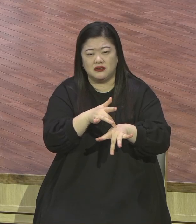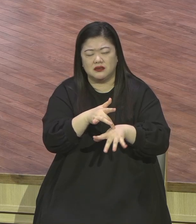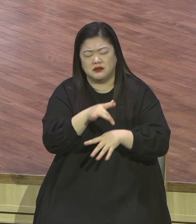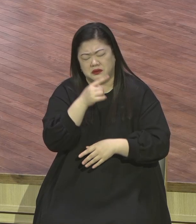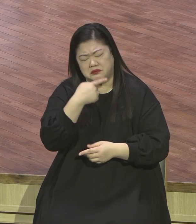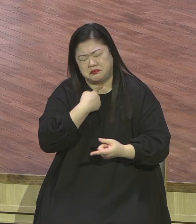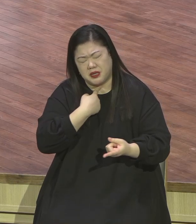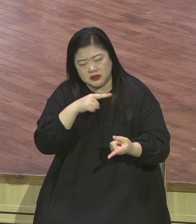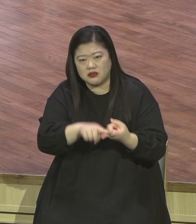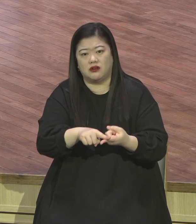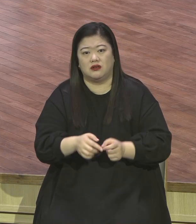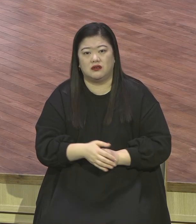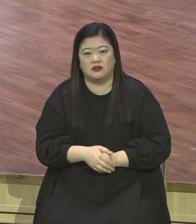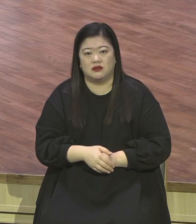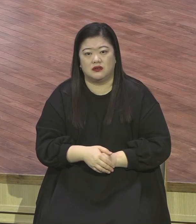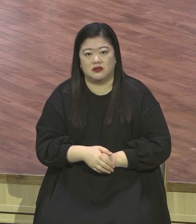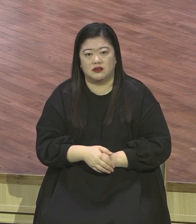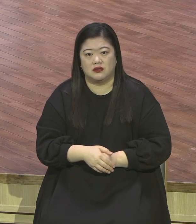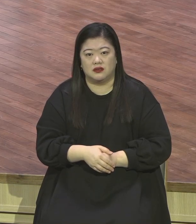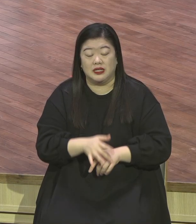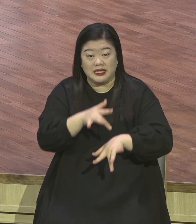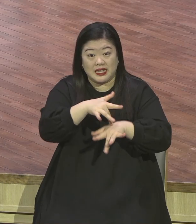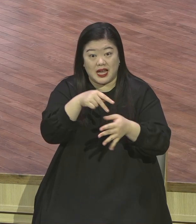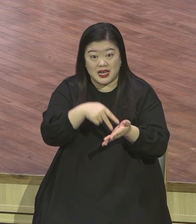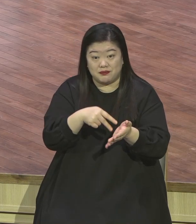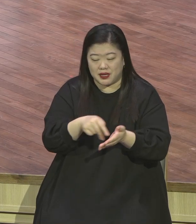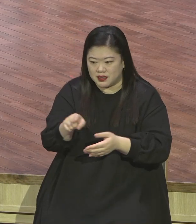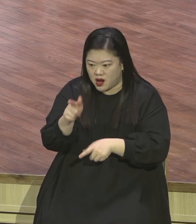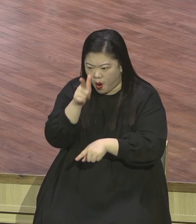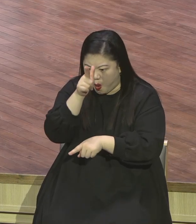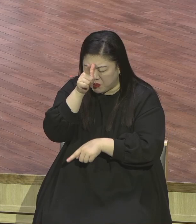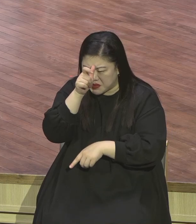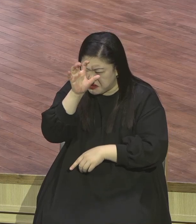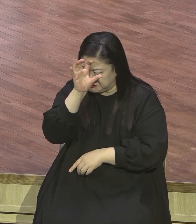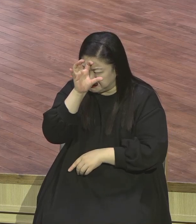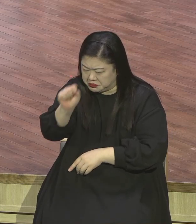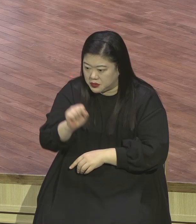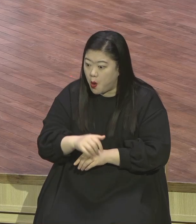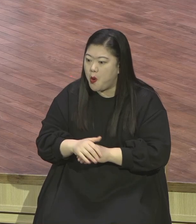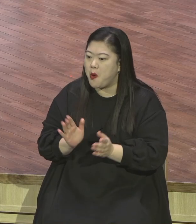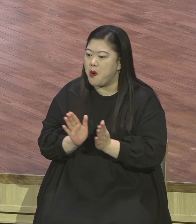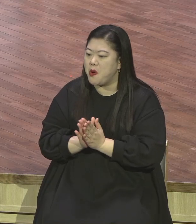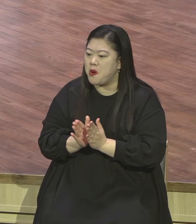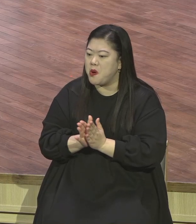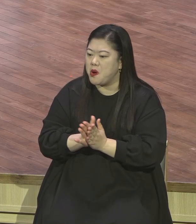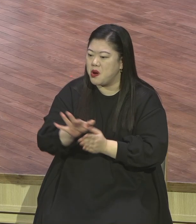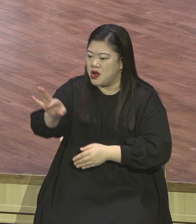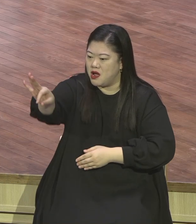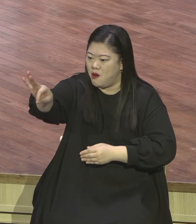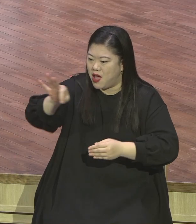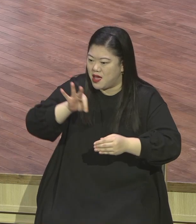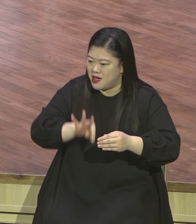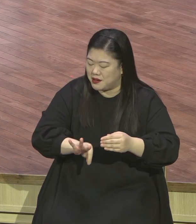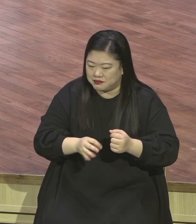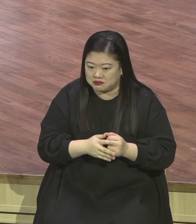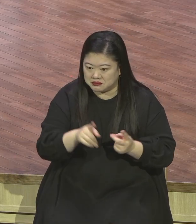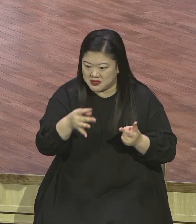그거 건드리면 그냥 잡혀버려요 사단이 사단이 시킨 대로 사단 전략에 속고 있죠